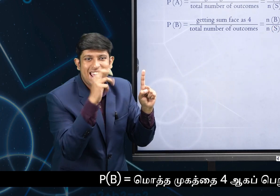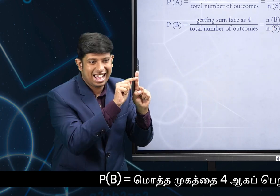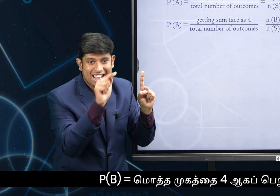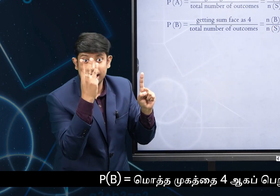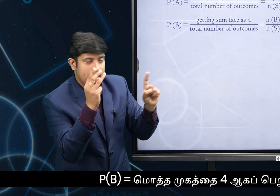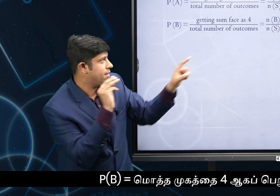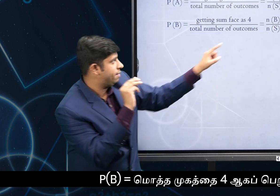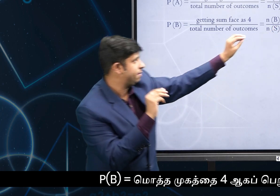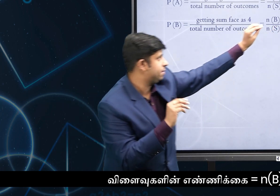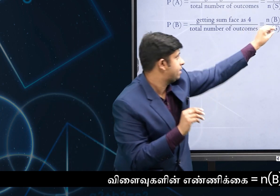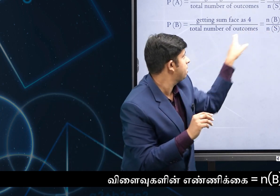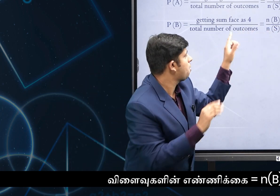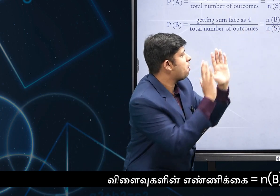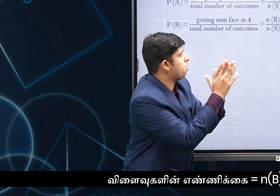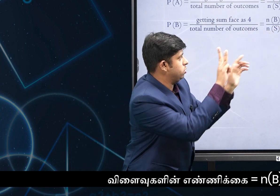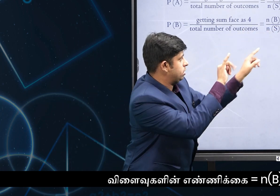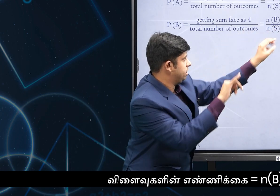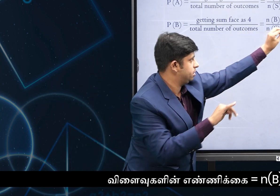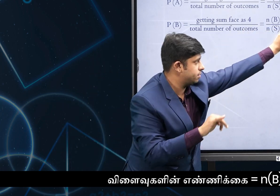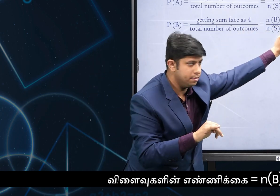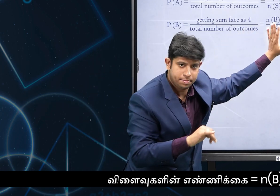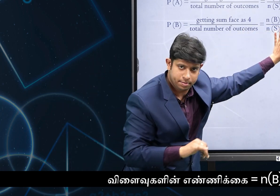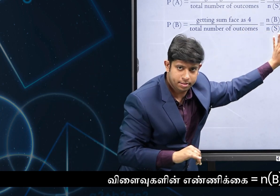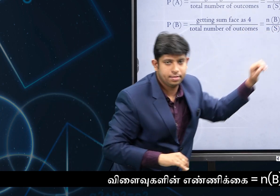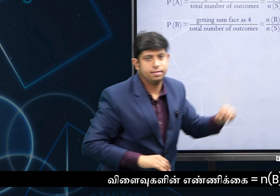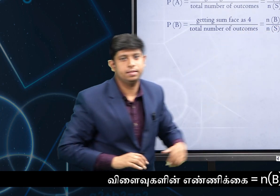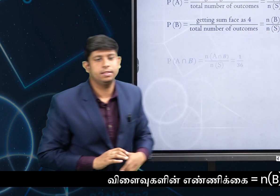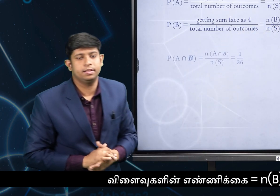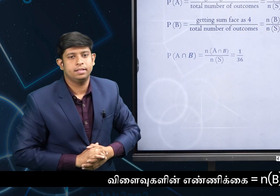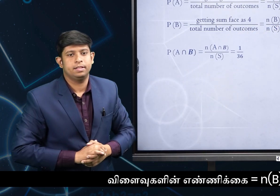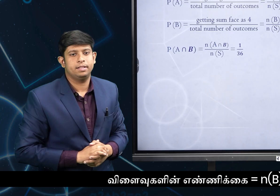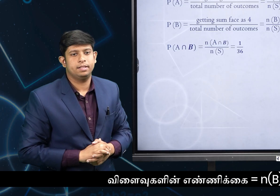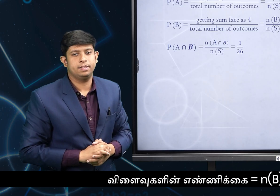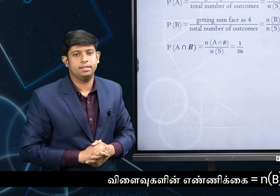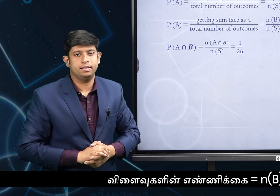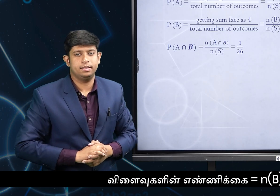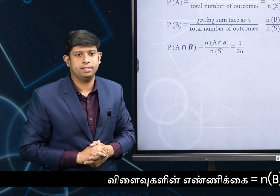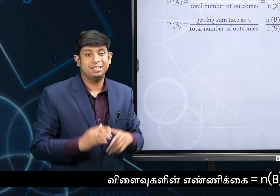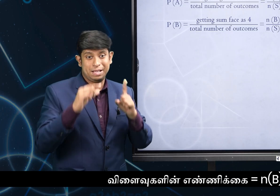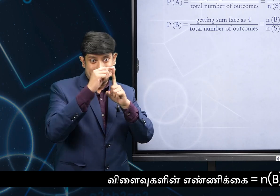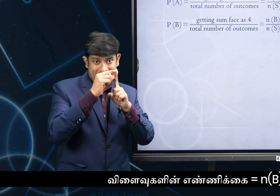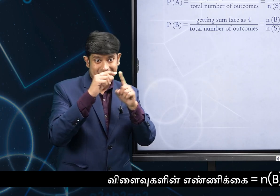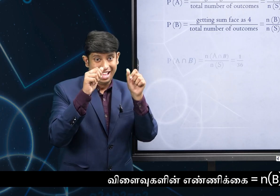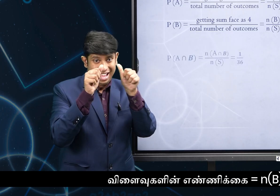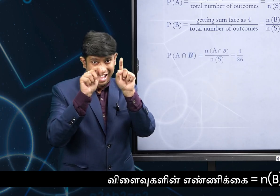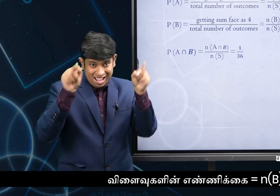பெருத்தல் கீழ்கோடு மொத்த விளைவுகளின் எண்ணிக்கை ஈடு எண் அடைப்புக்குறி பி கீழ்கோடு எண் அடைப்புக்குறி எஸ்